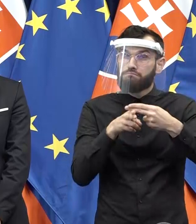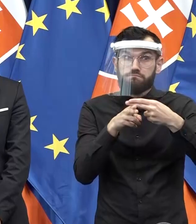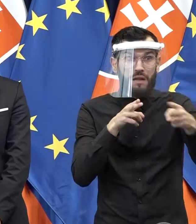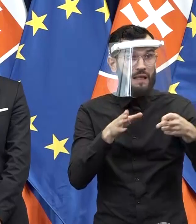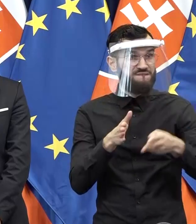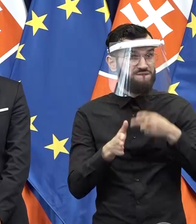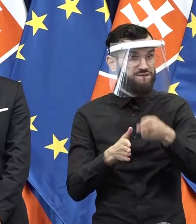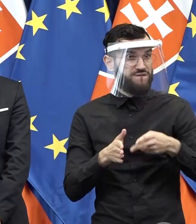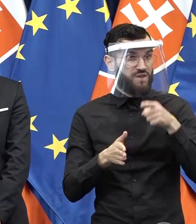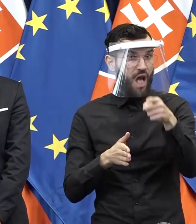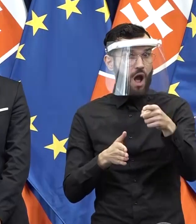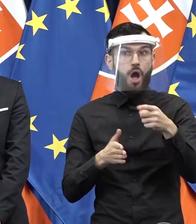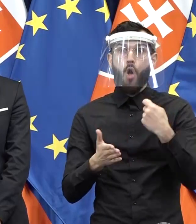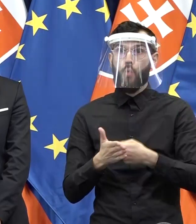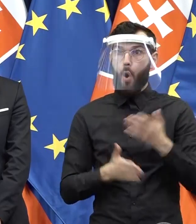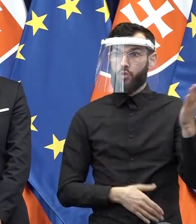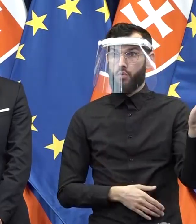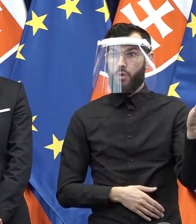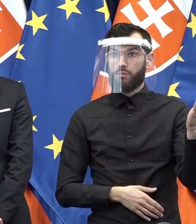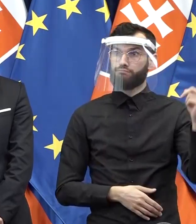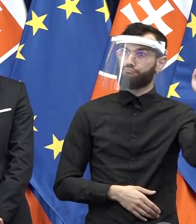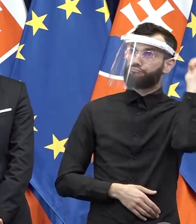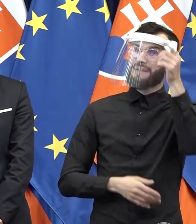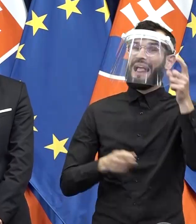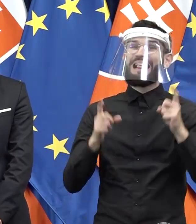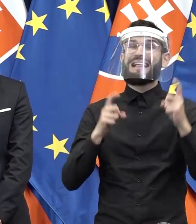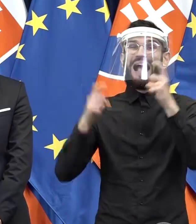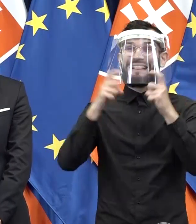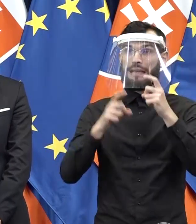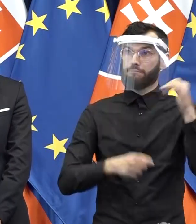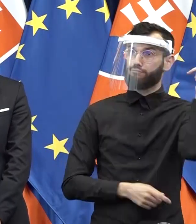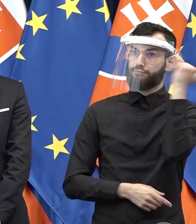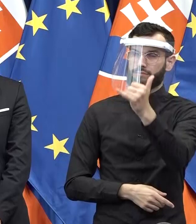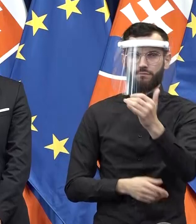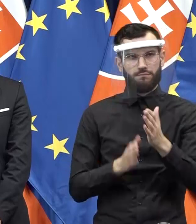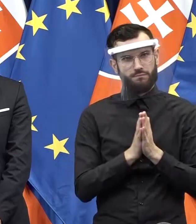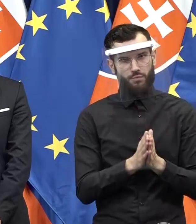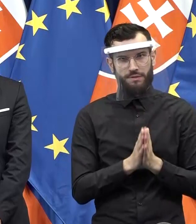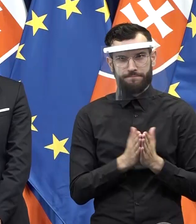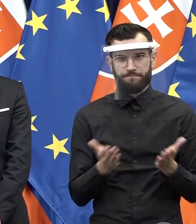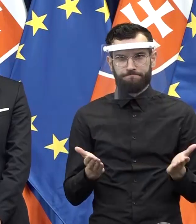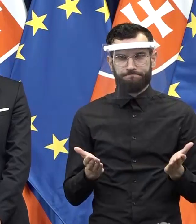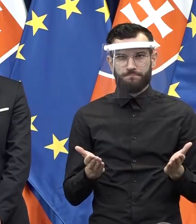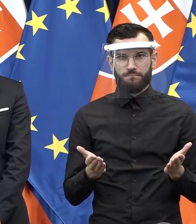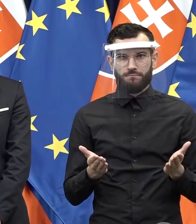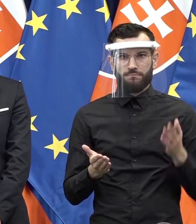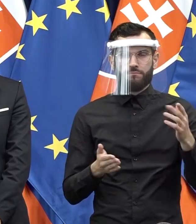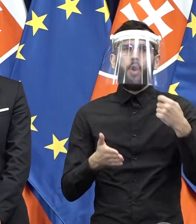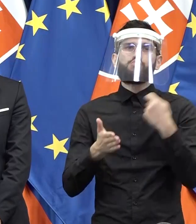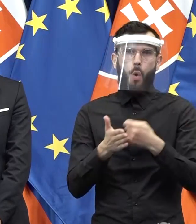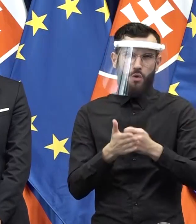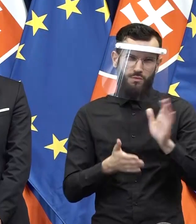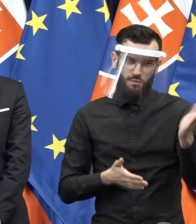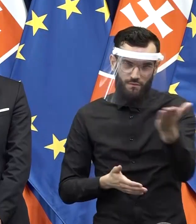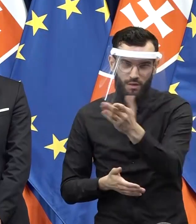dôchodcov z Bratislavy, ktorí cestovali do Tatier. Nebláznime, prosím vás. Dôchodcovia, to vo